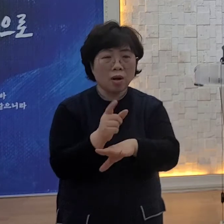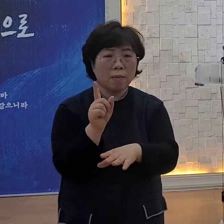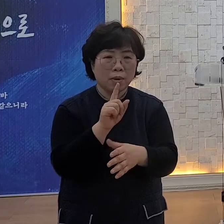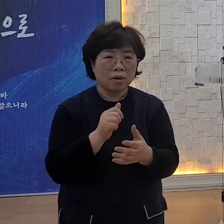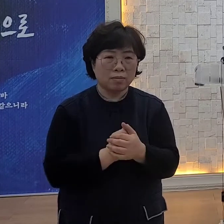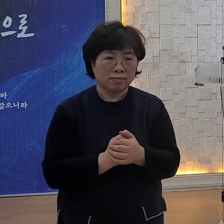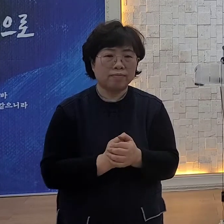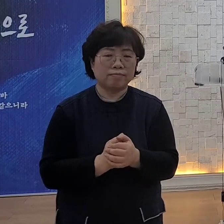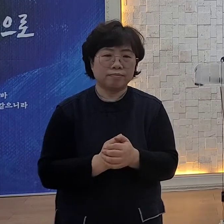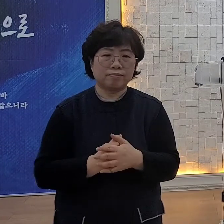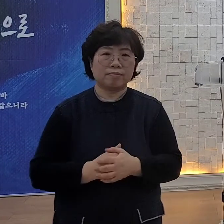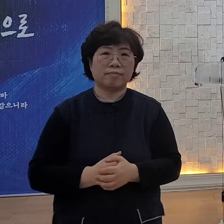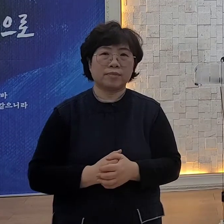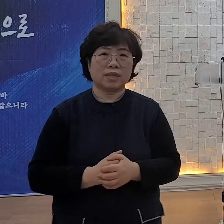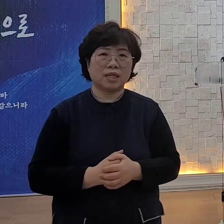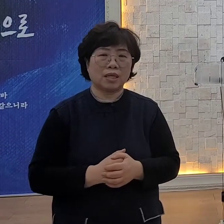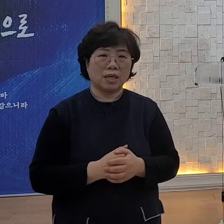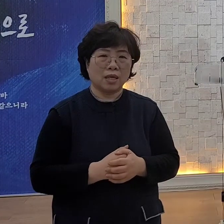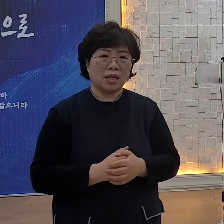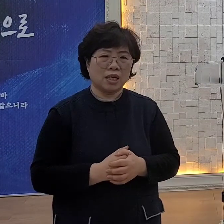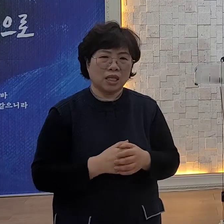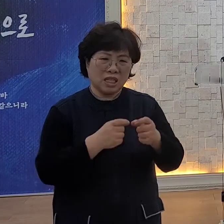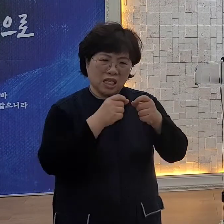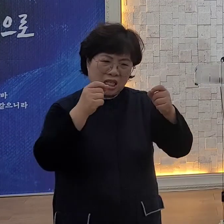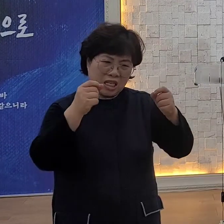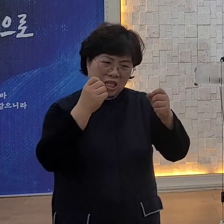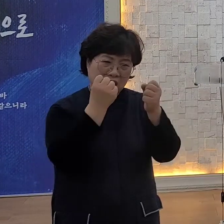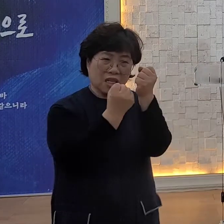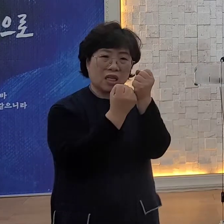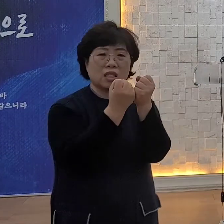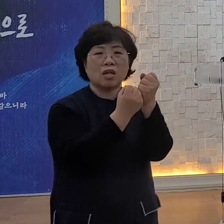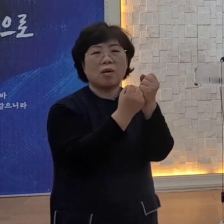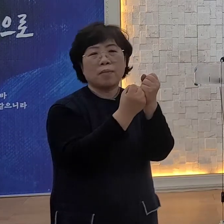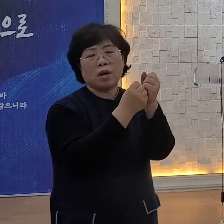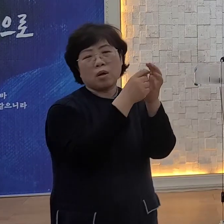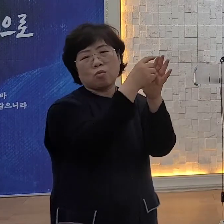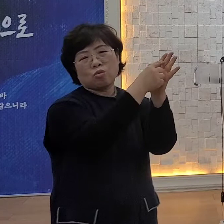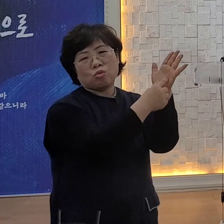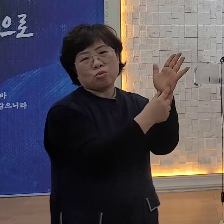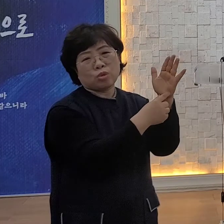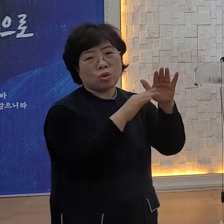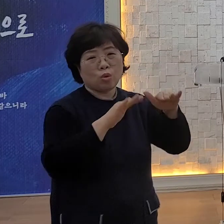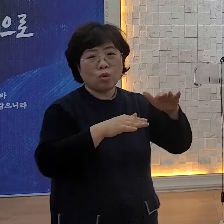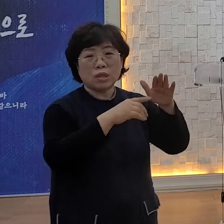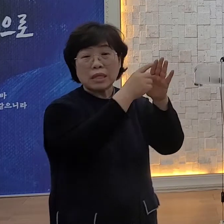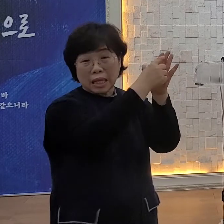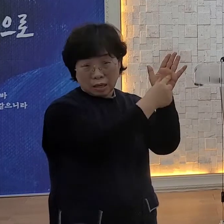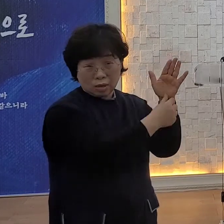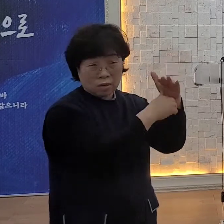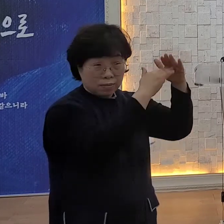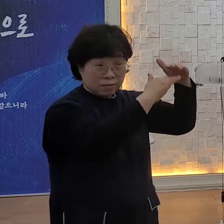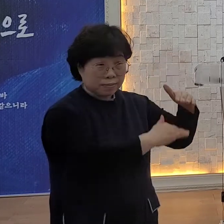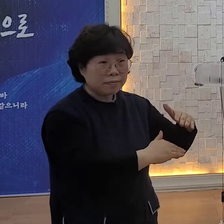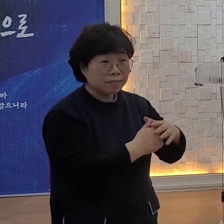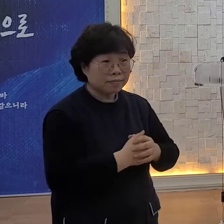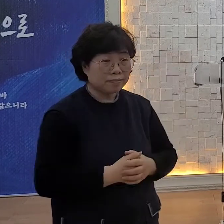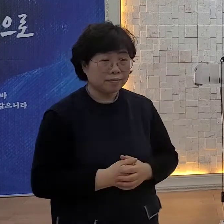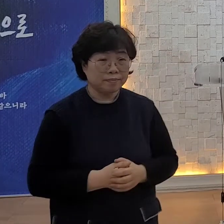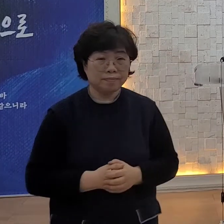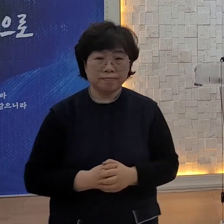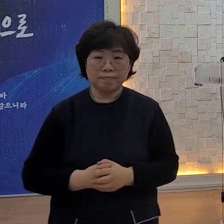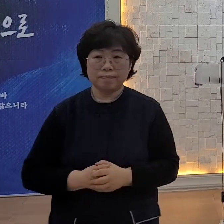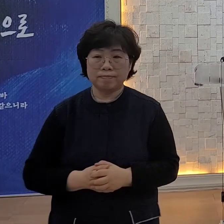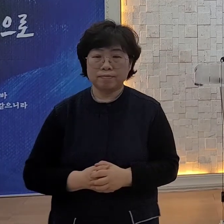이 1장의 마지막 부분은 길게 할애하고 있습니다. 이 이야기들을 한 줄 한 줄 보면 이게 과연